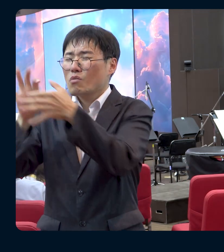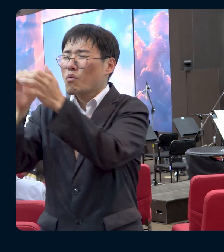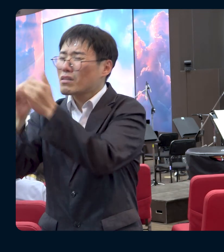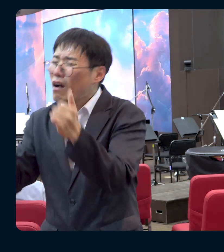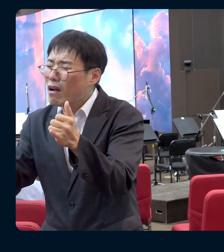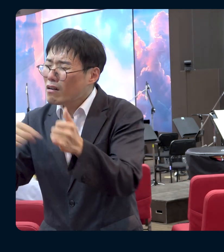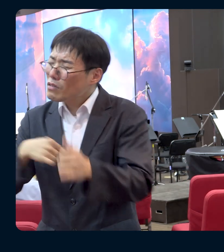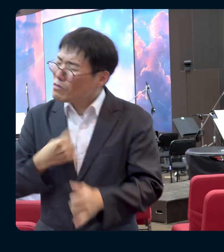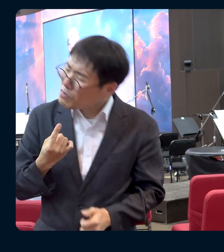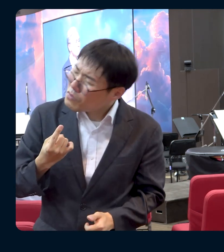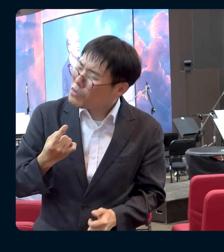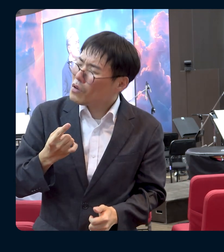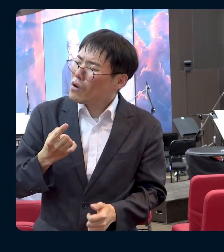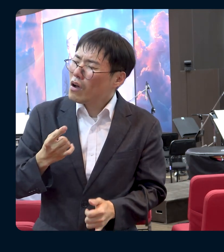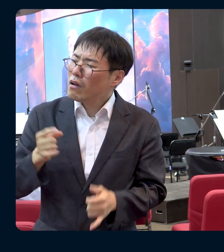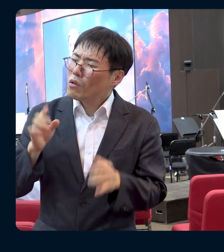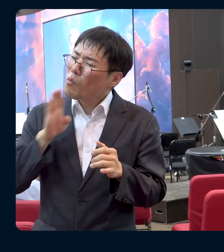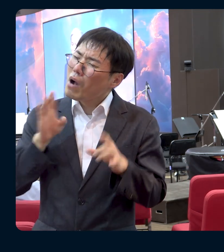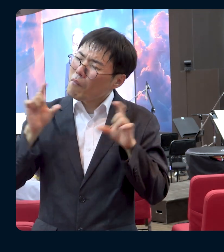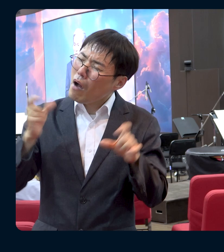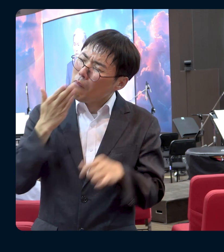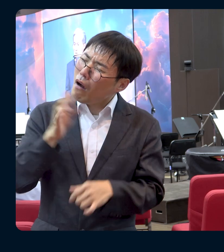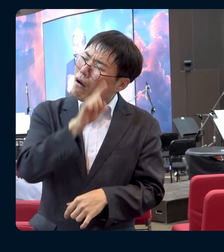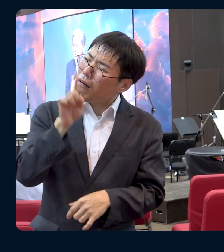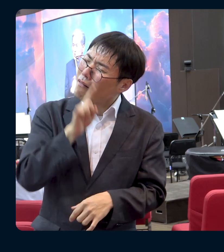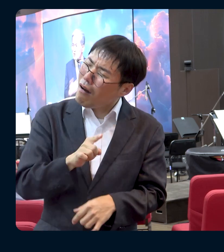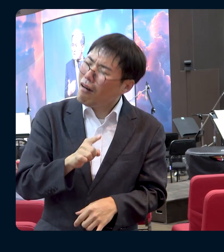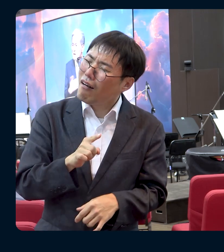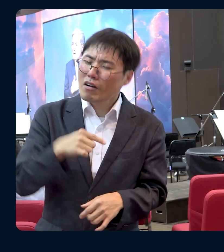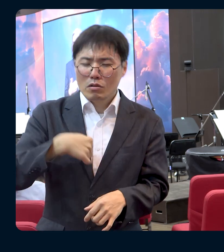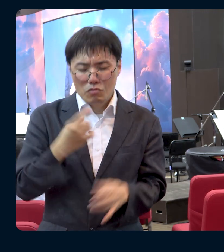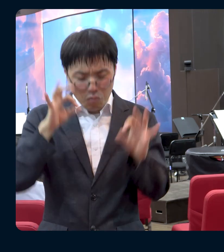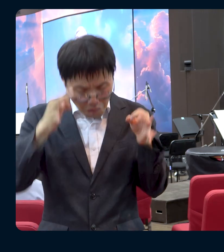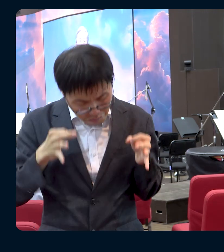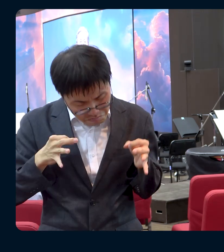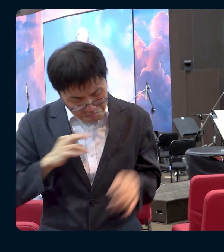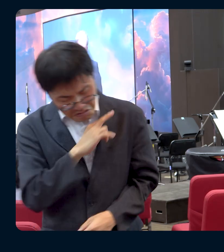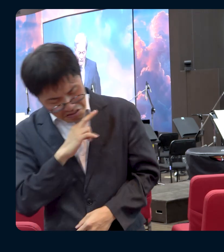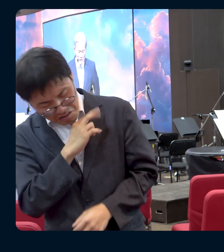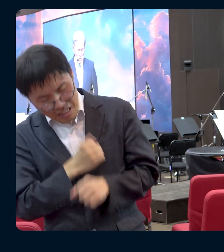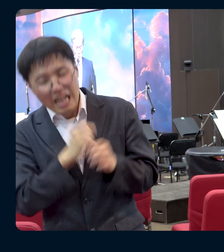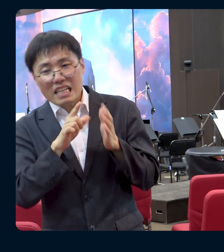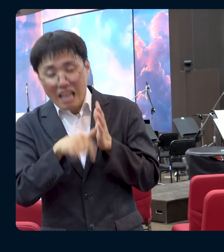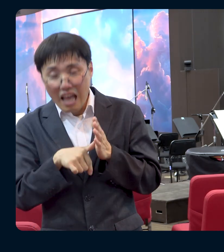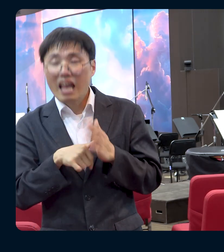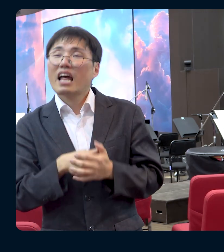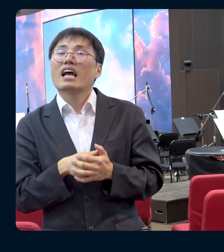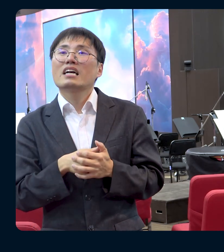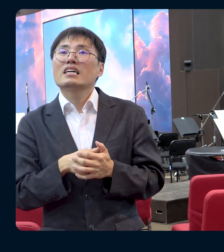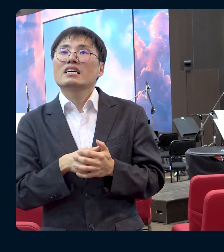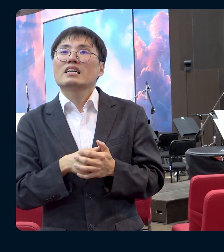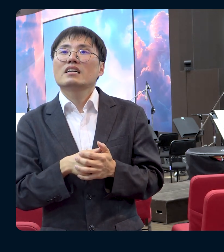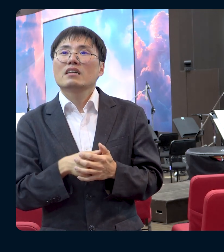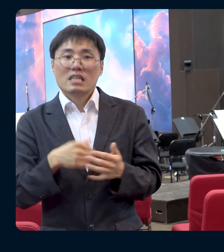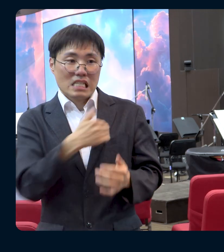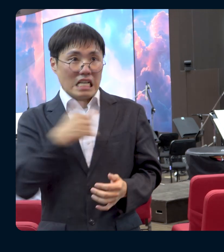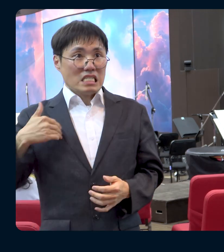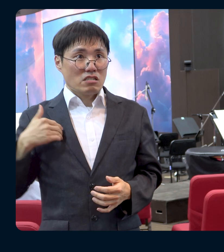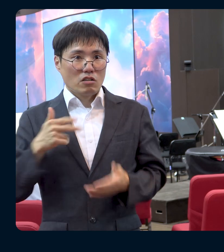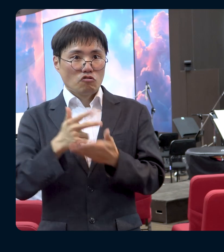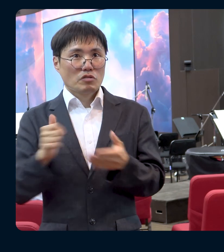나는 내가 주님에 속한 자라는 것을 내가 정말 그렇게 말할 수 있을까? 스스로 의심하게 만들 때,